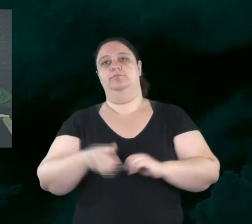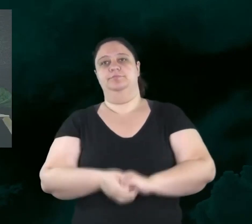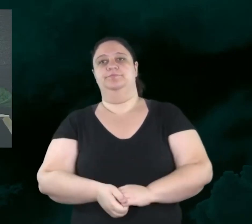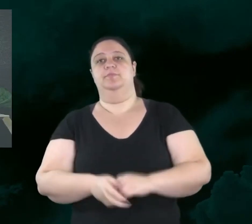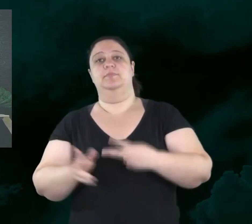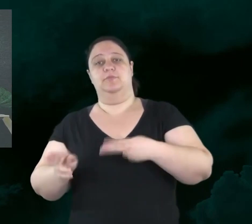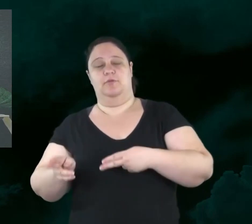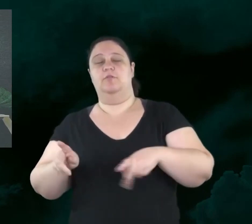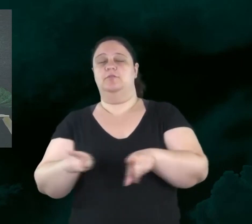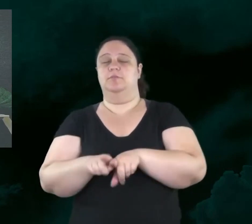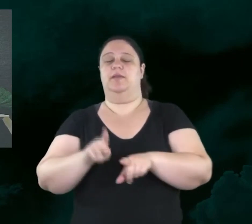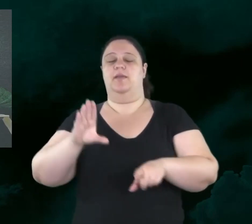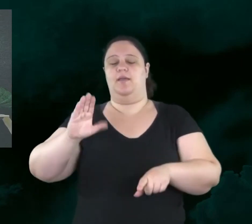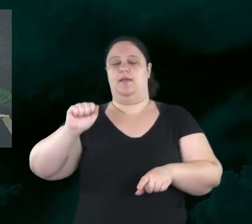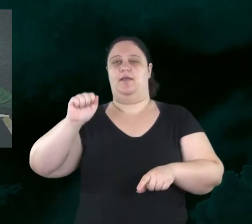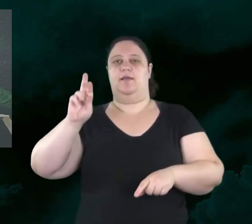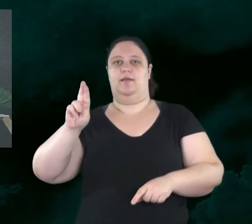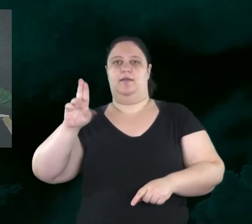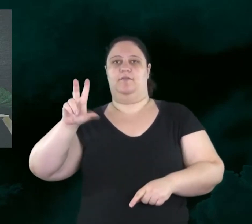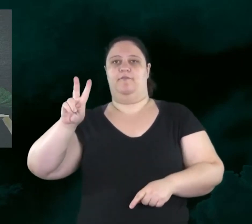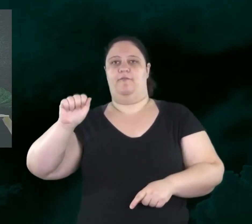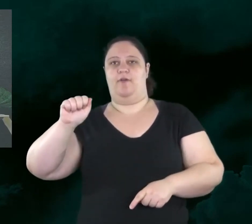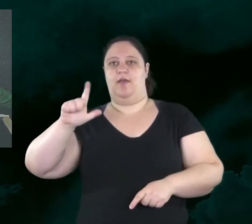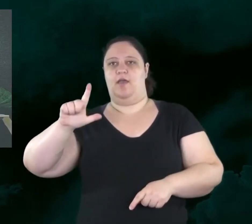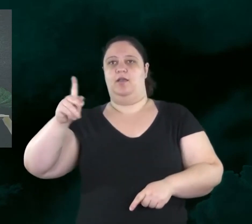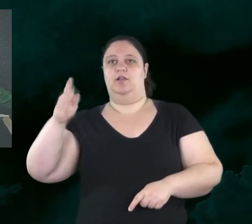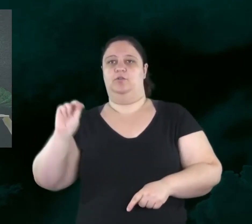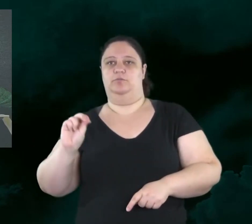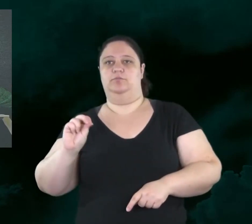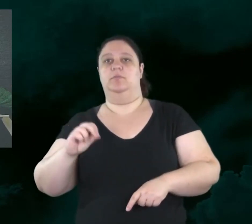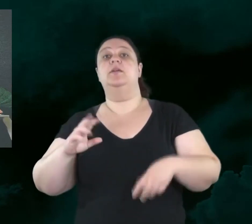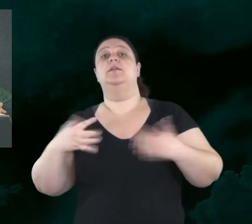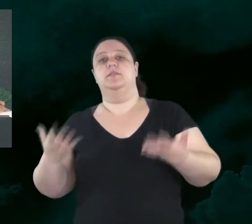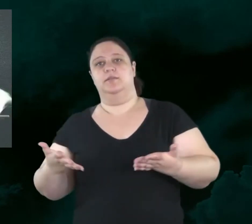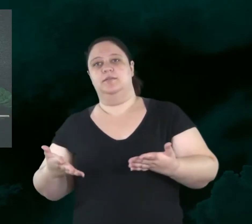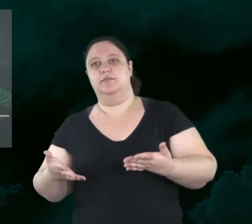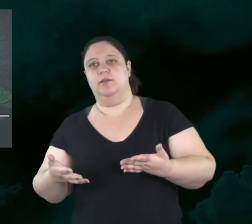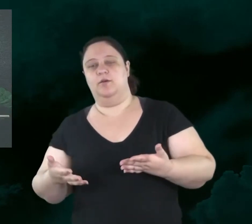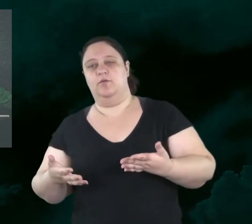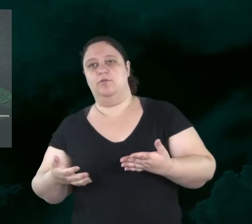eu vou fazer uma ligação com o que o irmão Ezra falou na mensagem